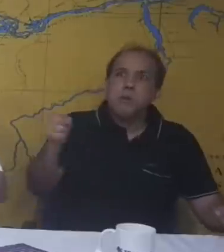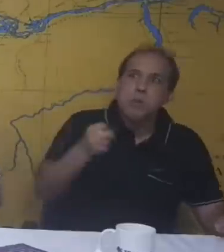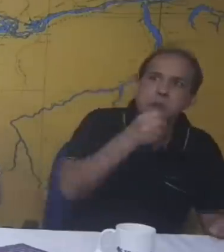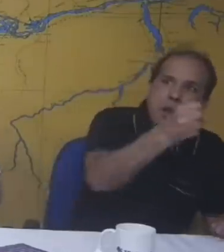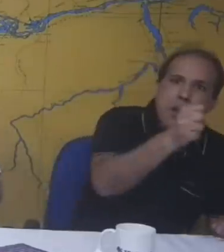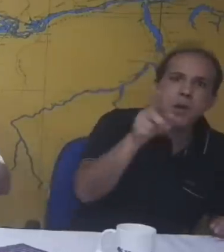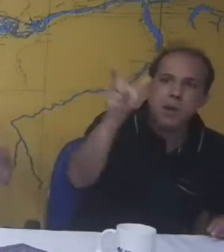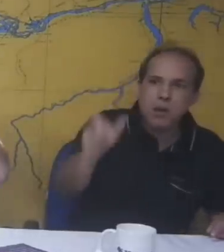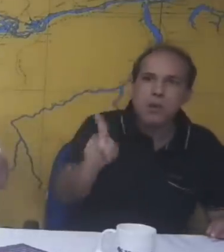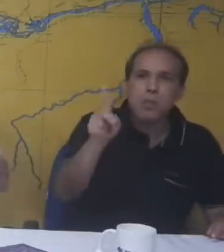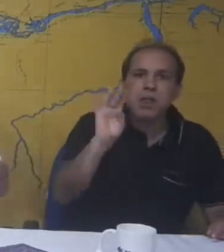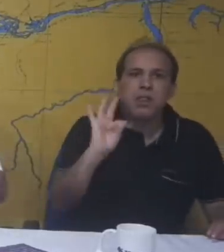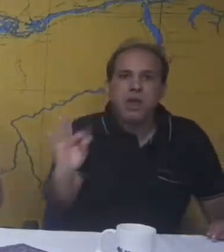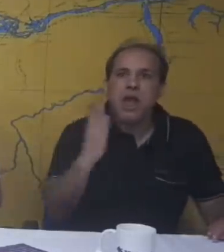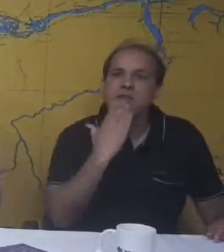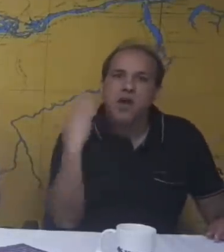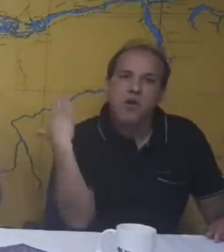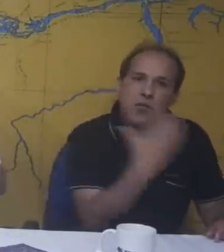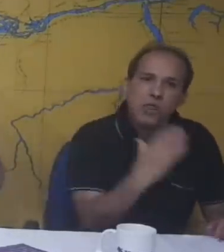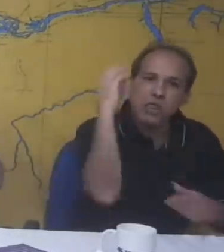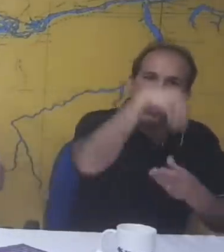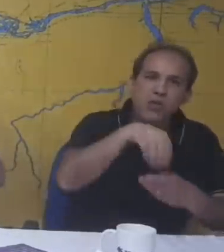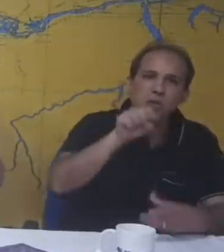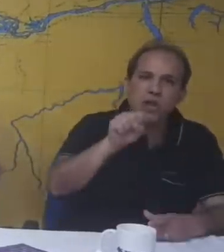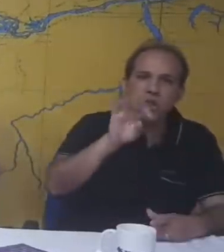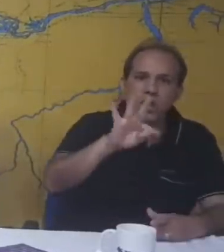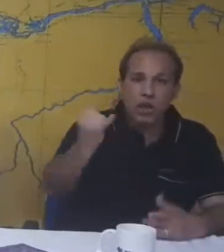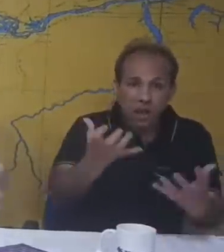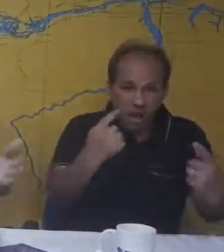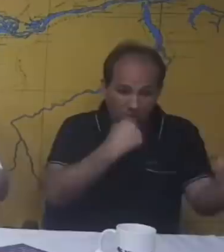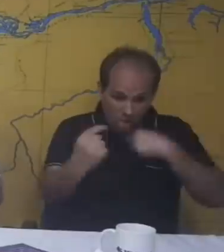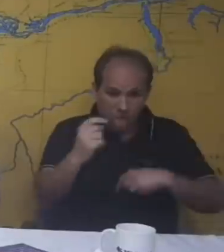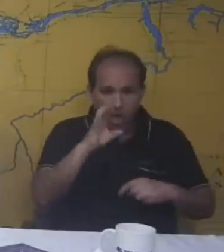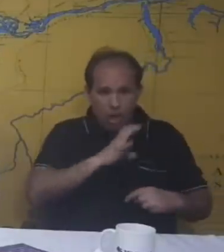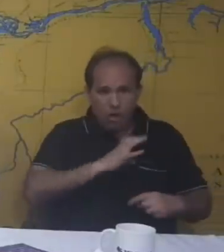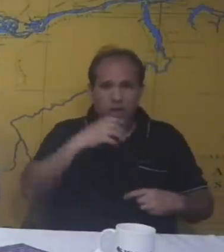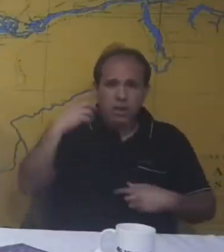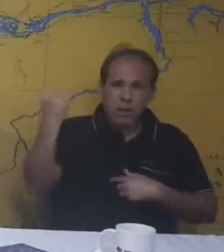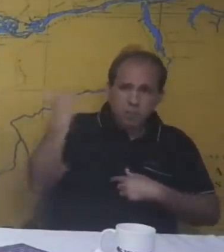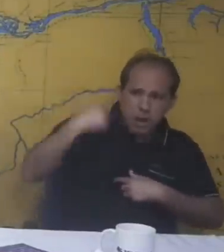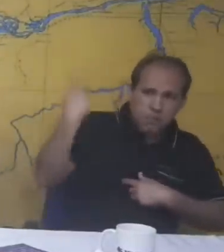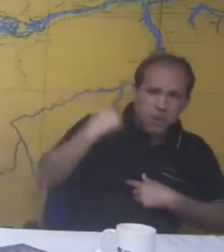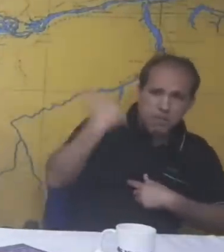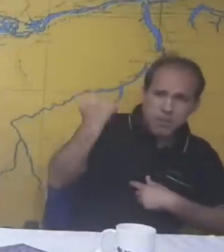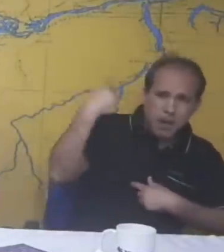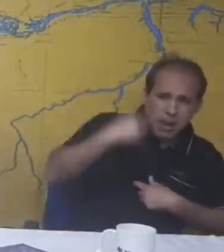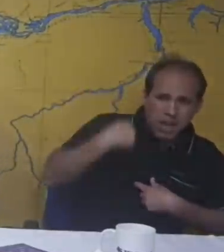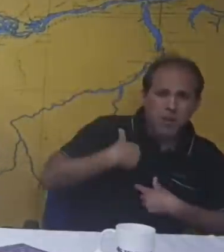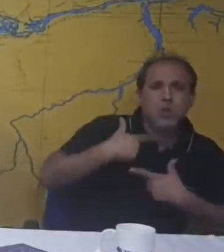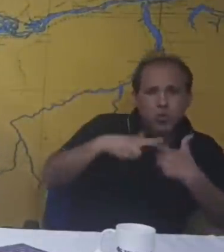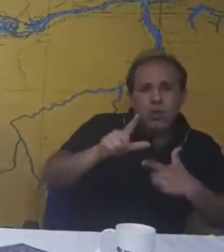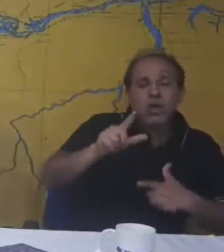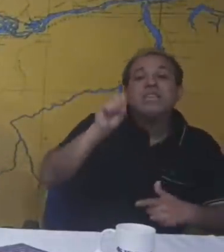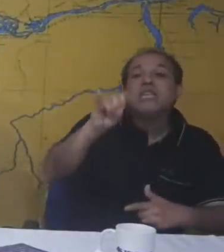STJ. Pô, raciocina um pouquinho, pô. Quer dar porrada em mim? Dá, mas dá por um motivo justo. Exemplo da